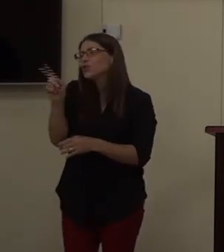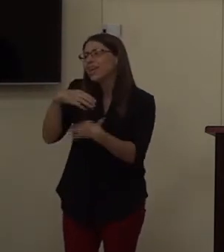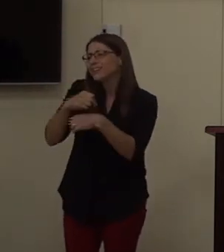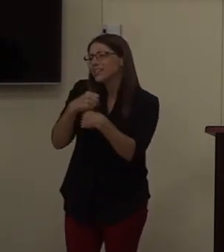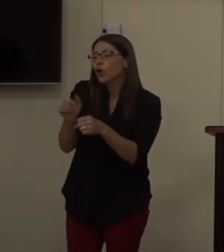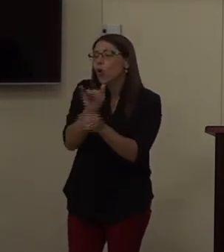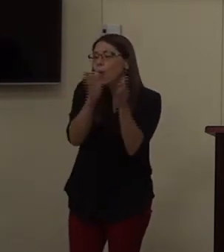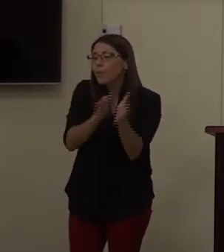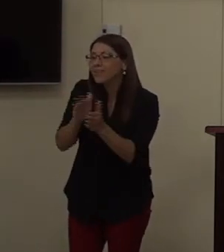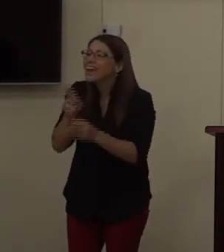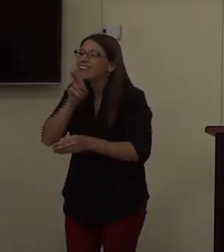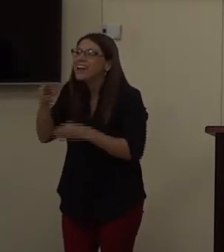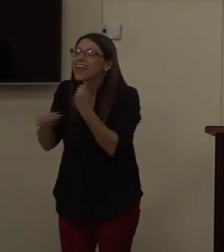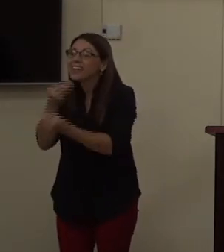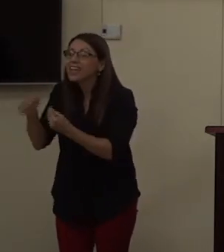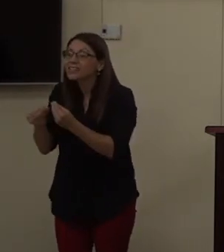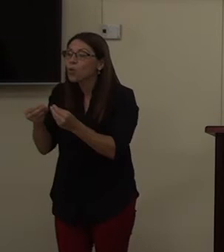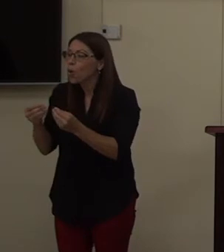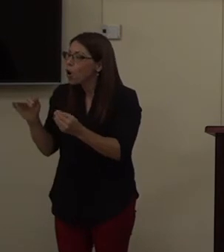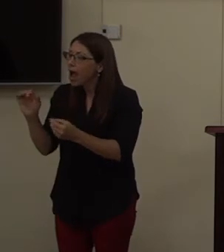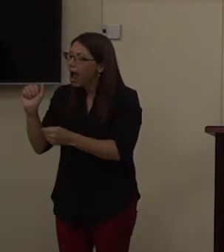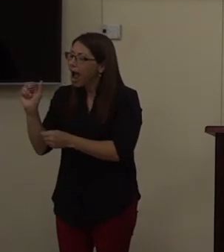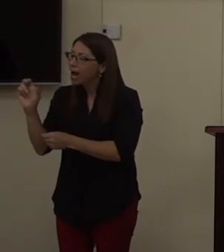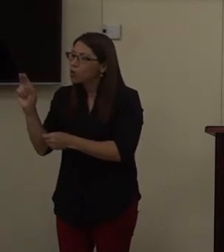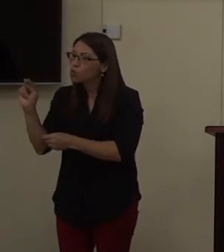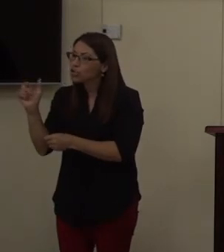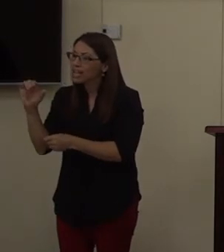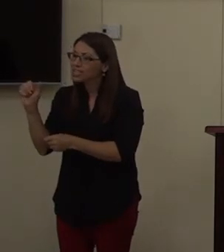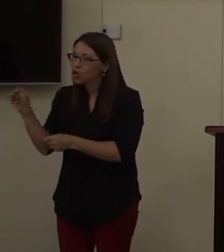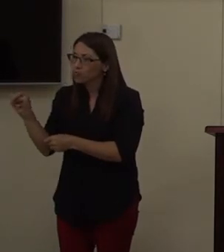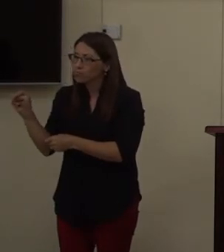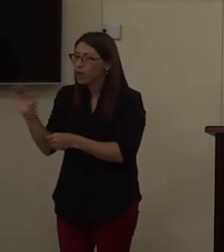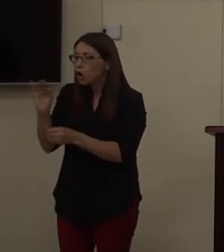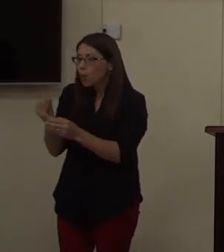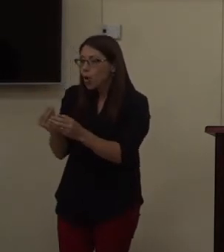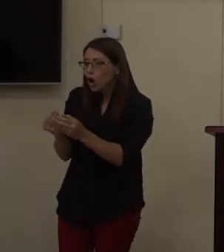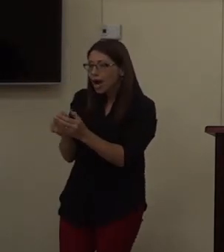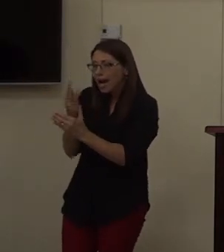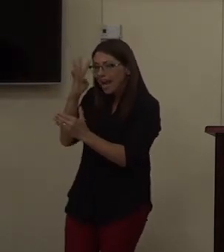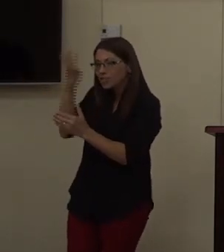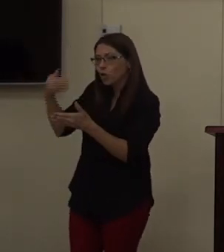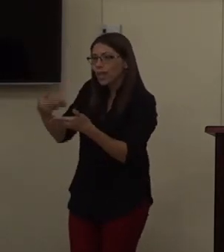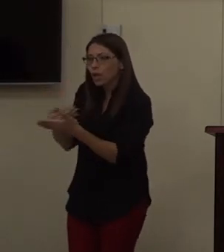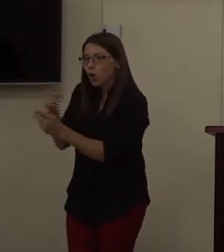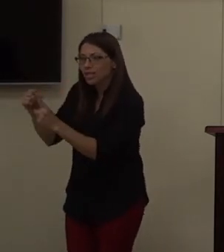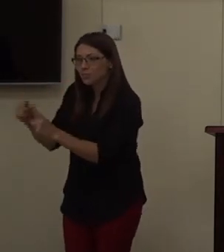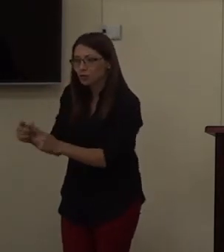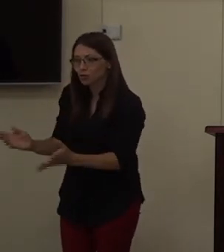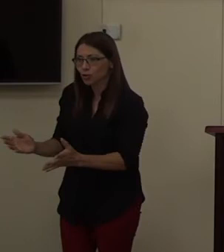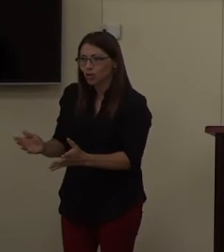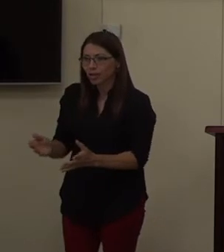acuñación, es creación de neologismos, ¿verdad?, sin planificación como tal. Y este ejercicio, aunque es un ejercicio que la